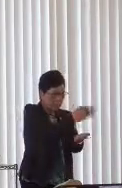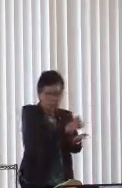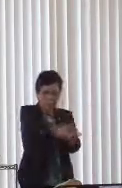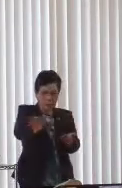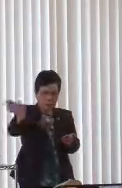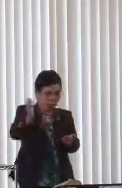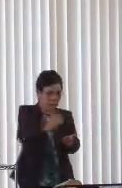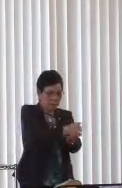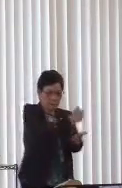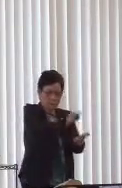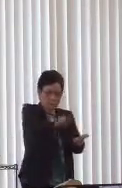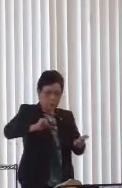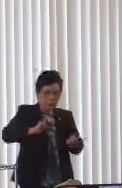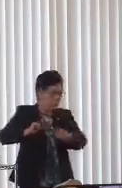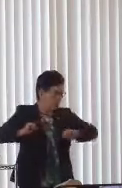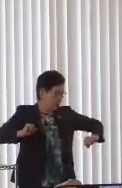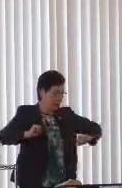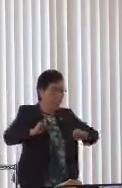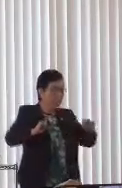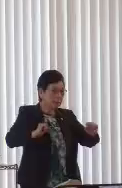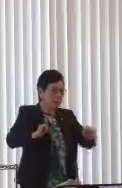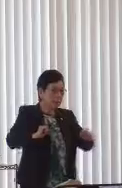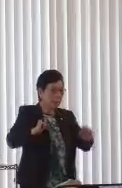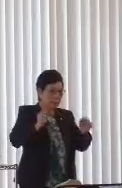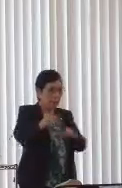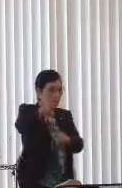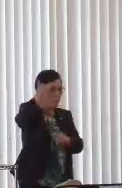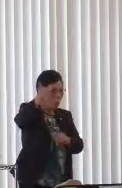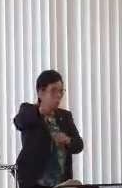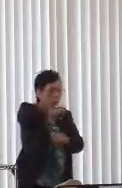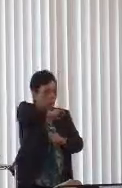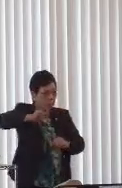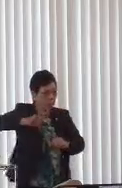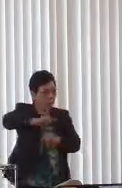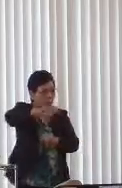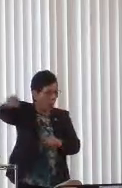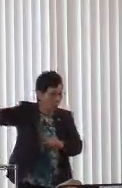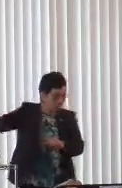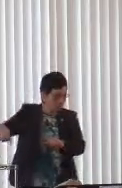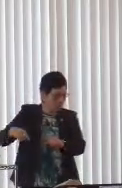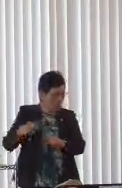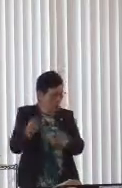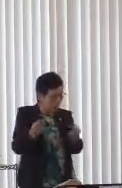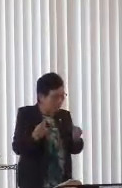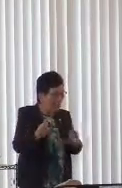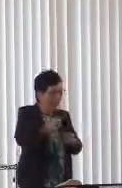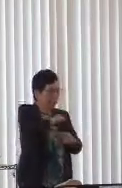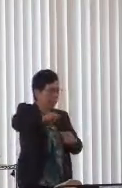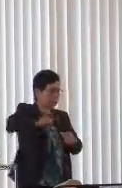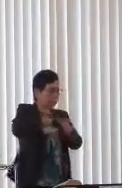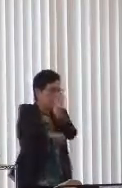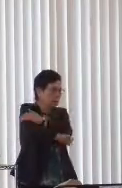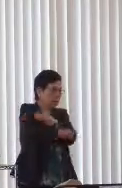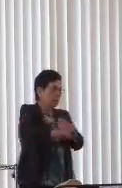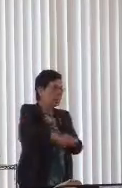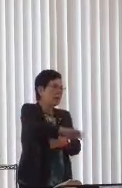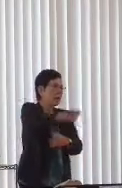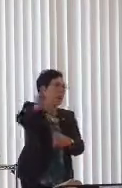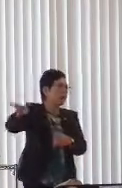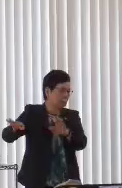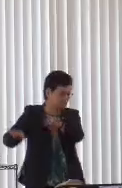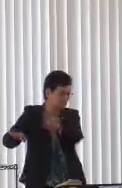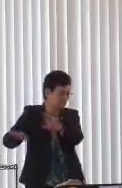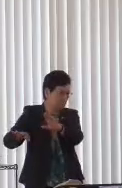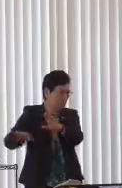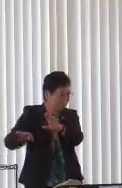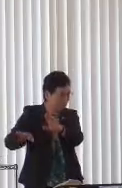置く。そこで王は右側にいる人たちに言う、さあ私の父に祝福された人たち、天地創造の時からお前たち